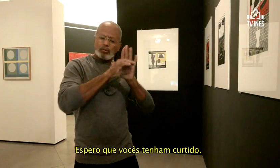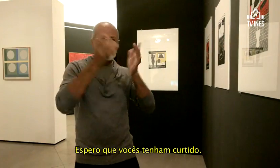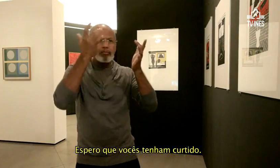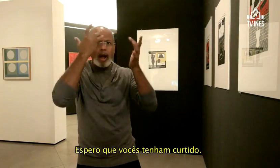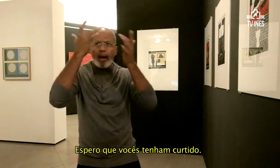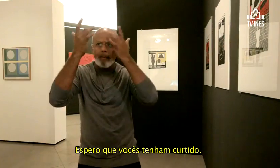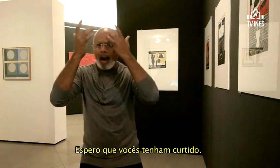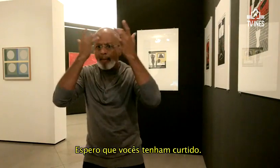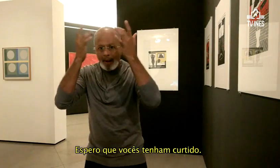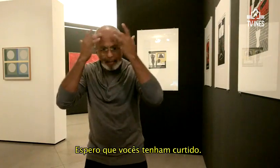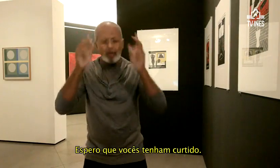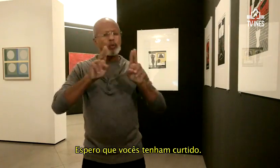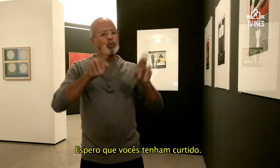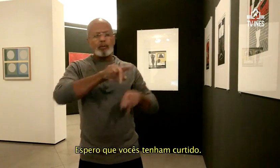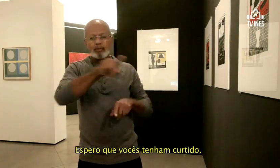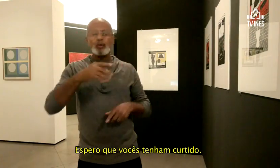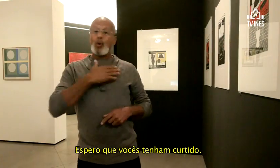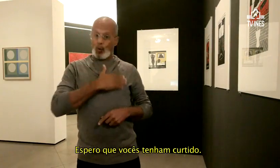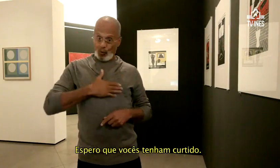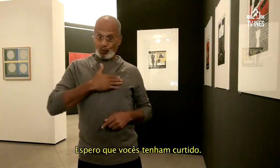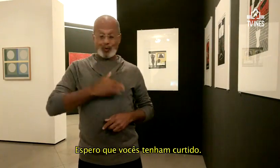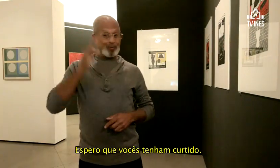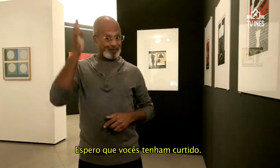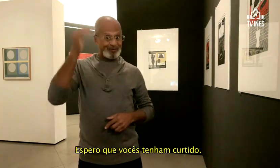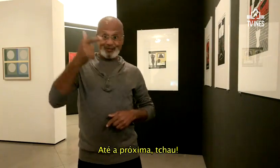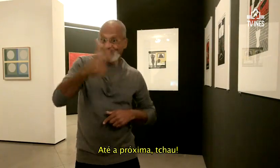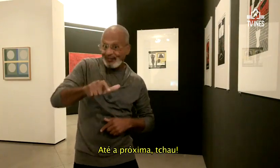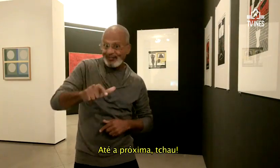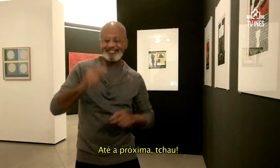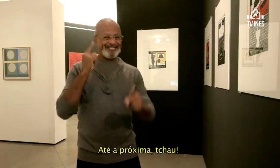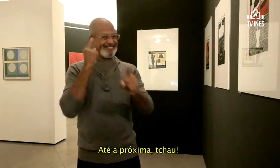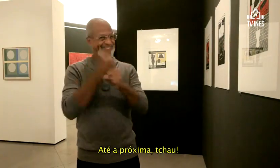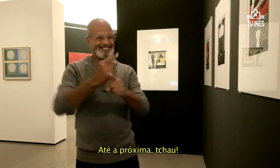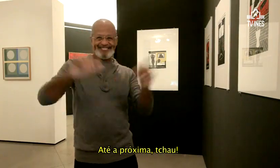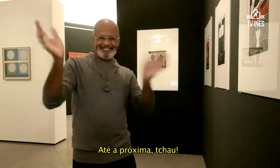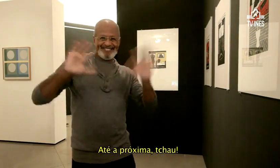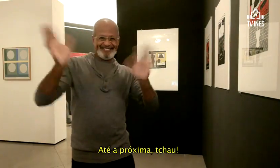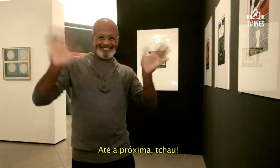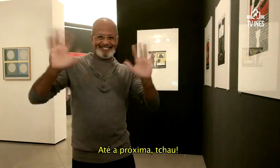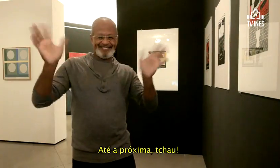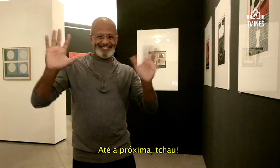Espero que vocês tenham curtido. Até a próxima. Tchau!